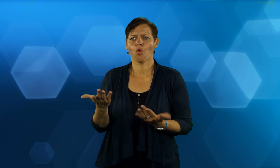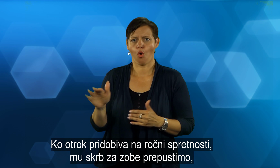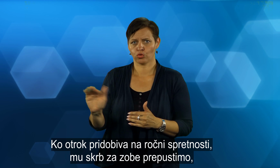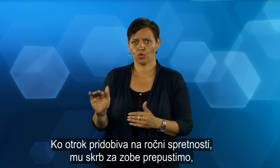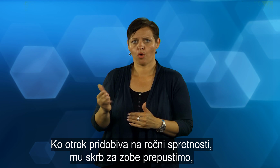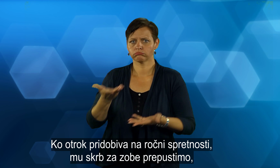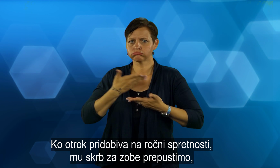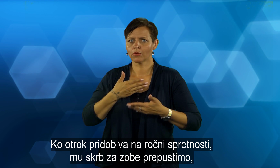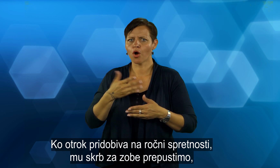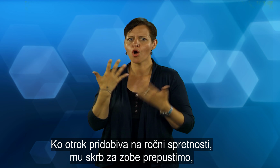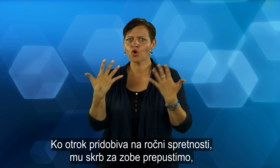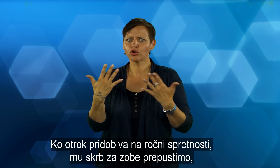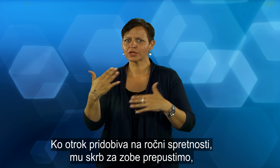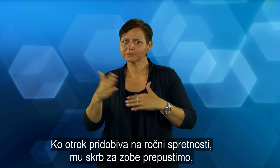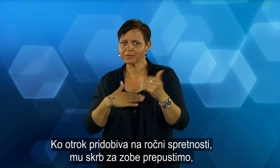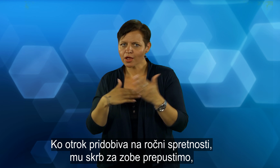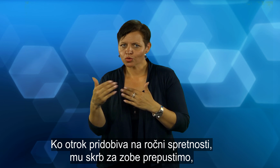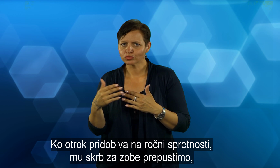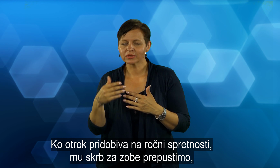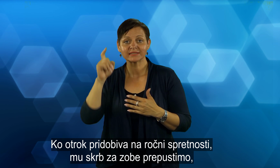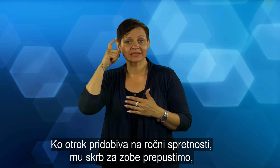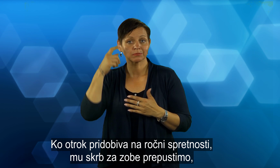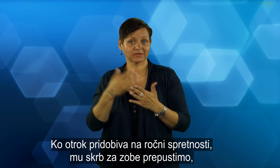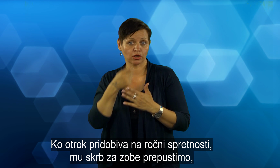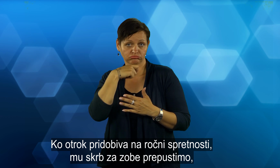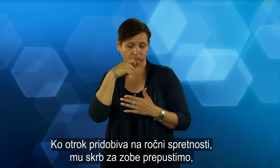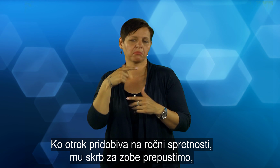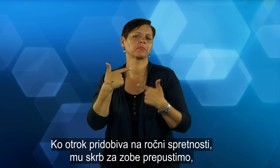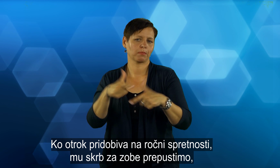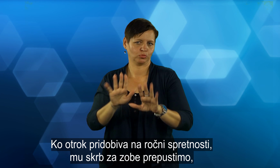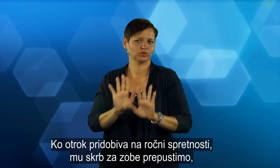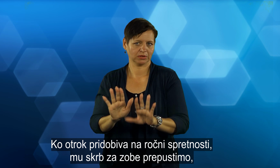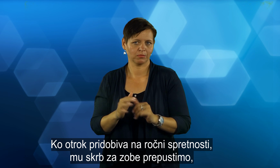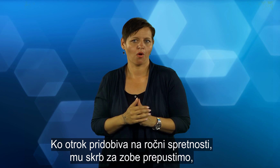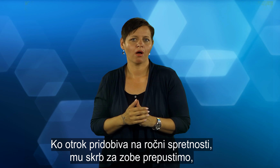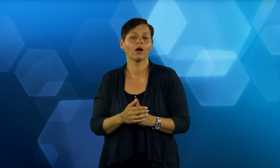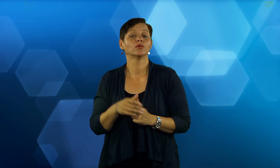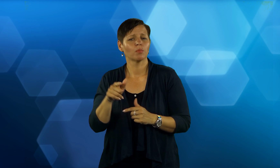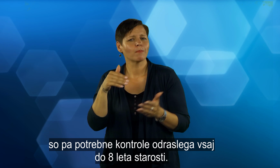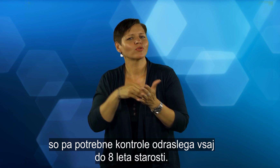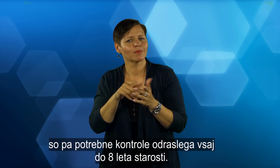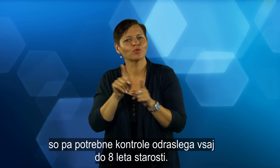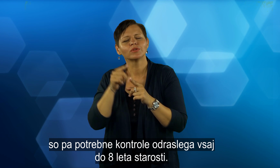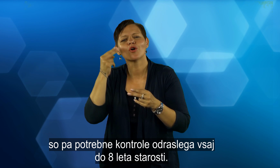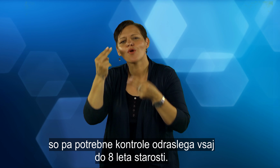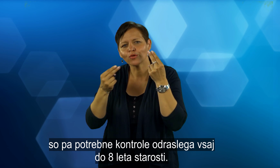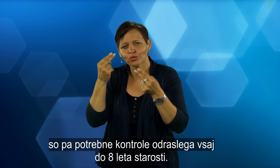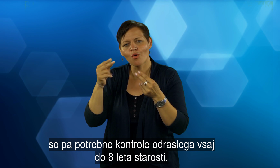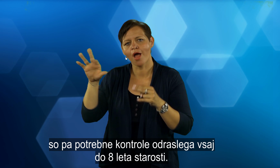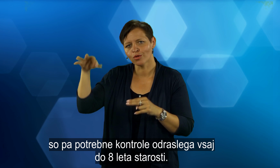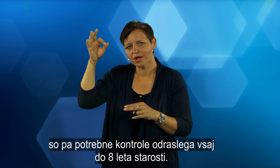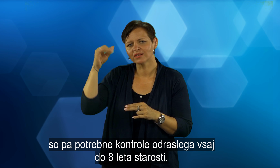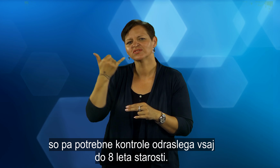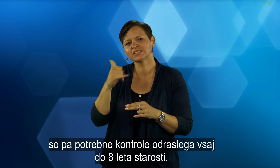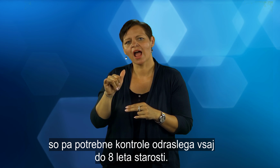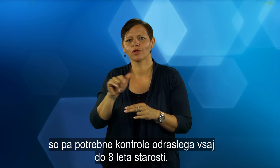Ko otrok pridobiva na ročni spretnosti, mu skrb za zobe prepustimo, so pa potrebne kontrole odraslega vsaj